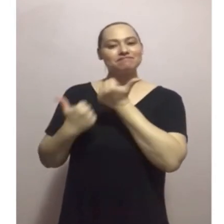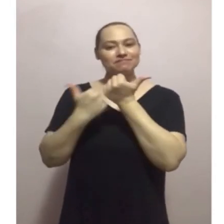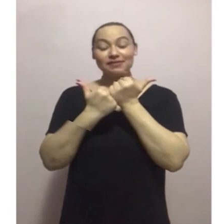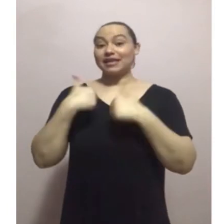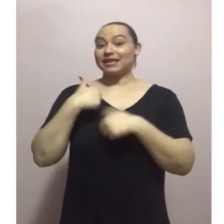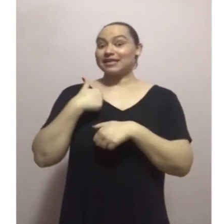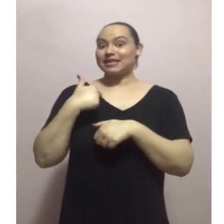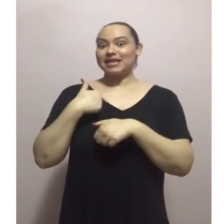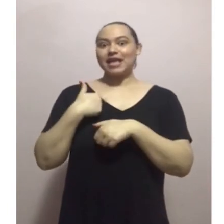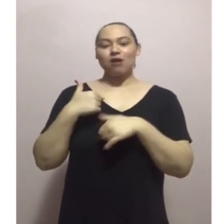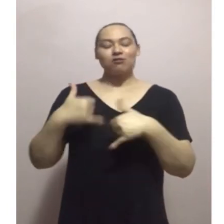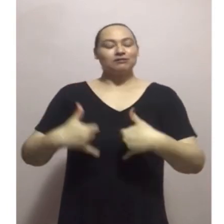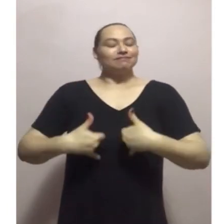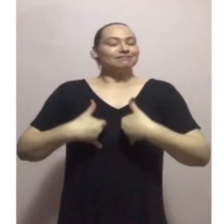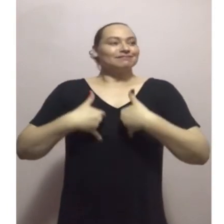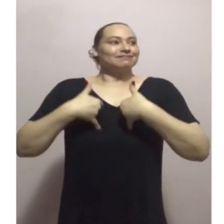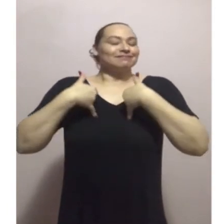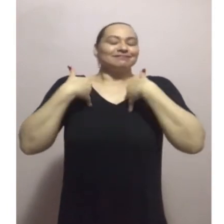orgulho.